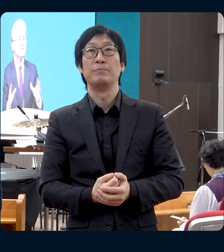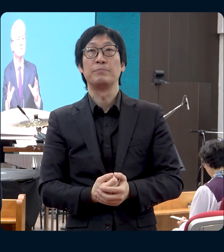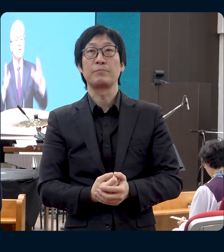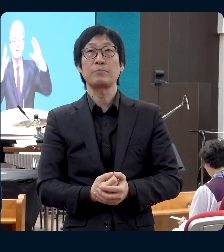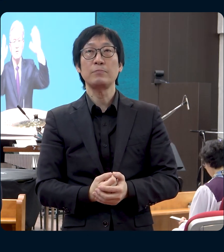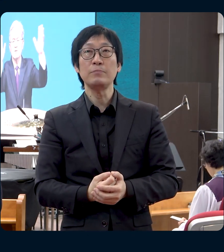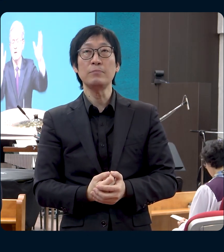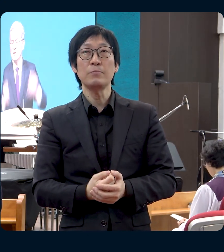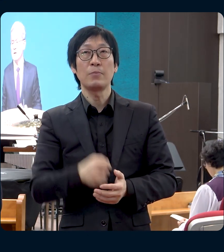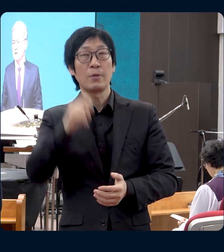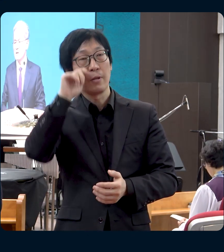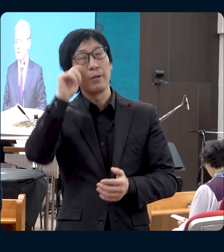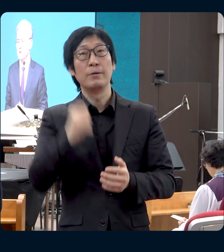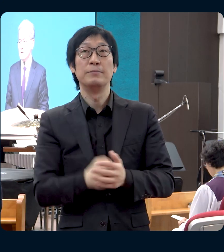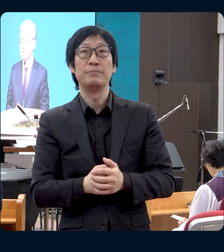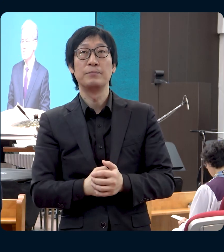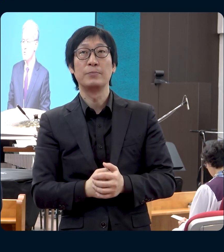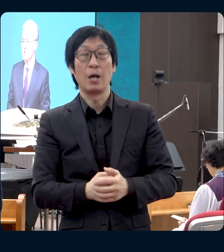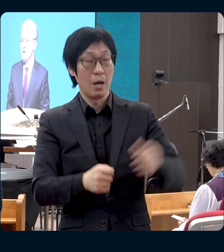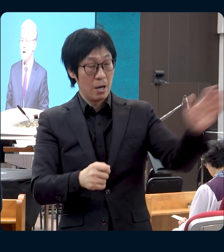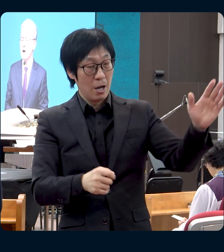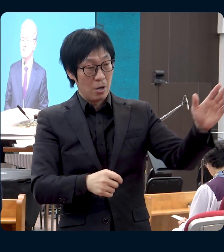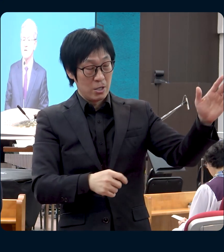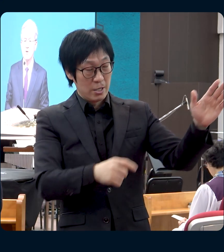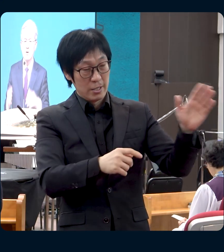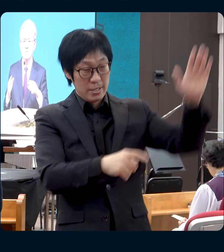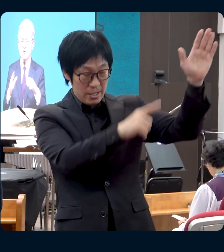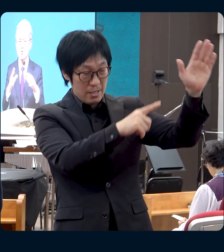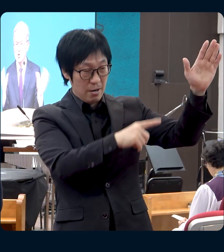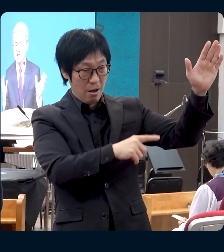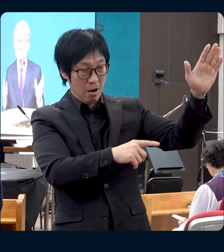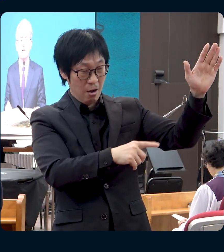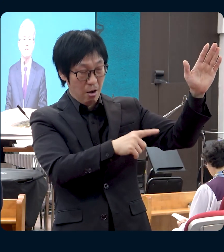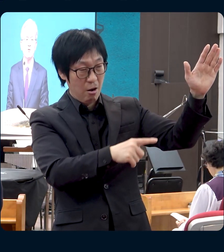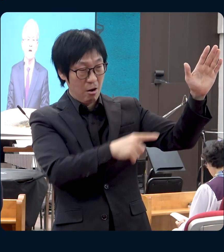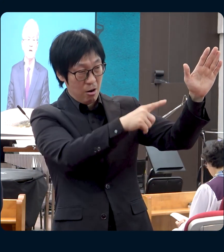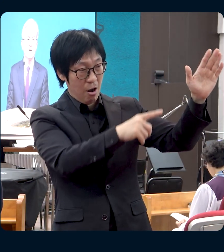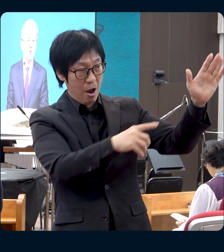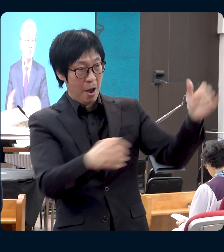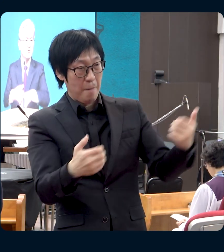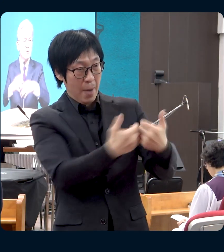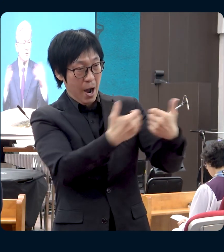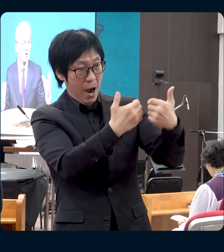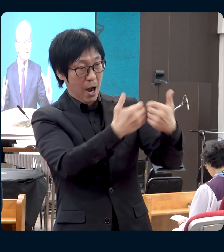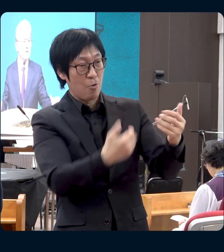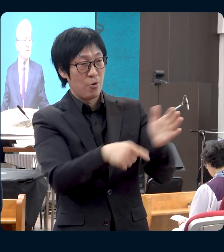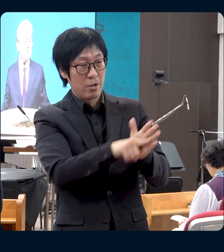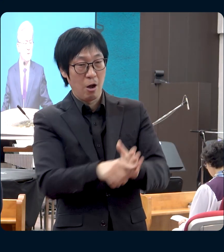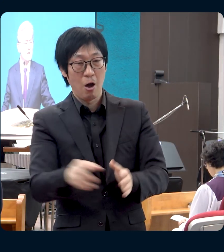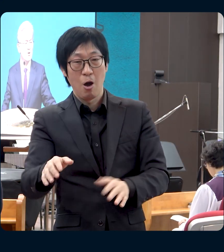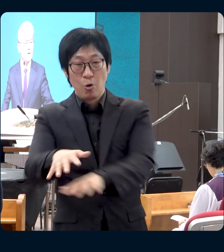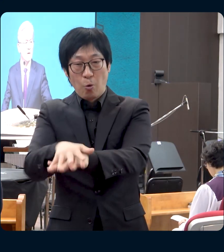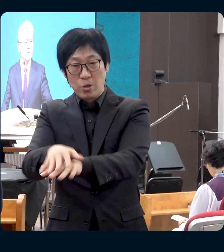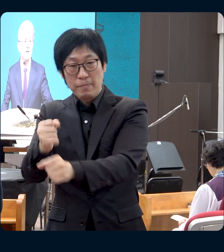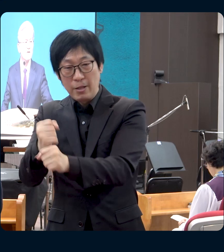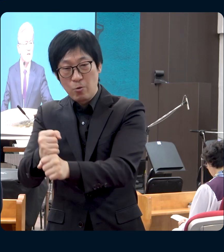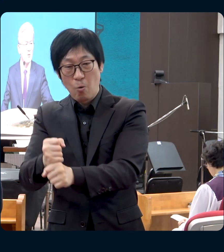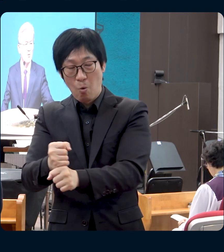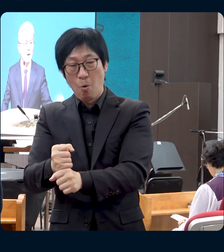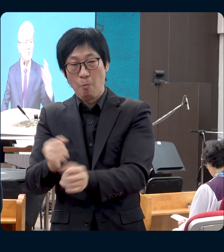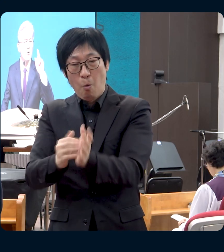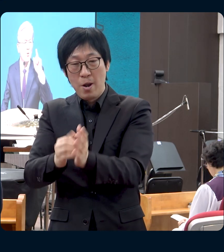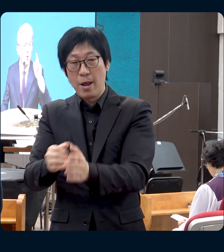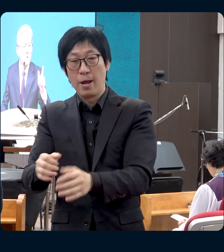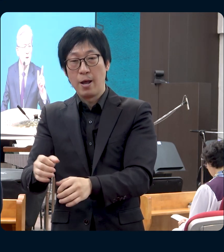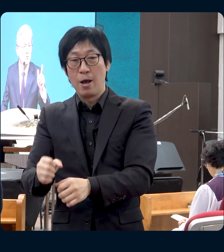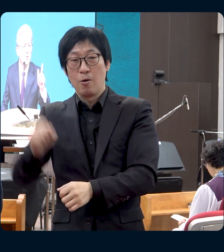와서 무슨 그걸 히틀러 정권에 대항하기 위해서 무슨 조직을 만들거나 혹은 어떤 그런 비밀 결사를 만들거나 그러지 않고